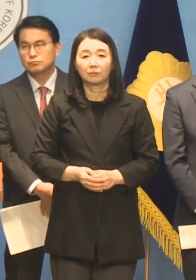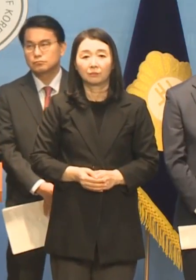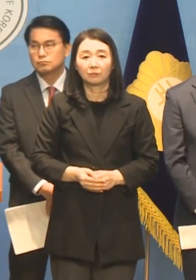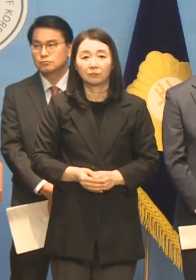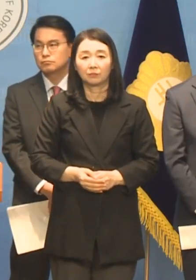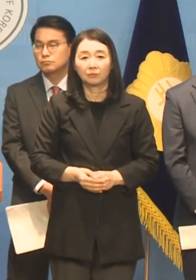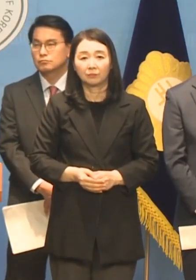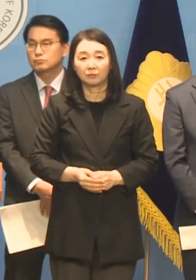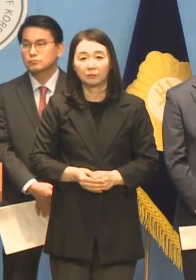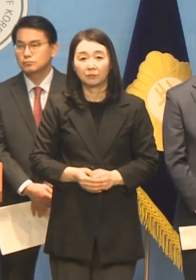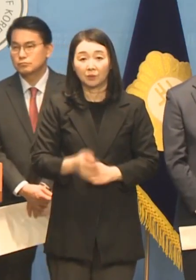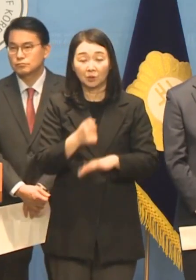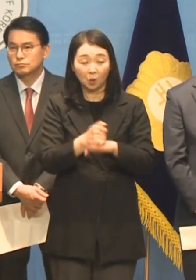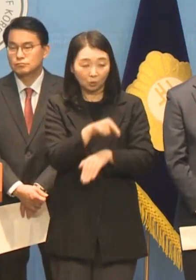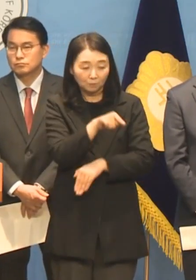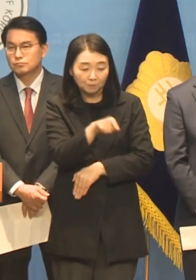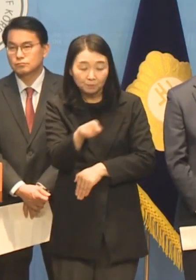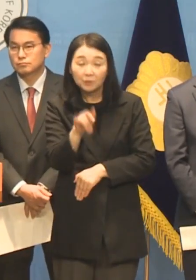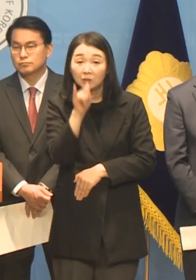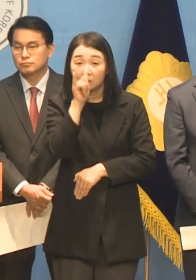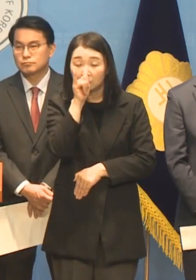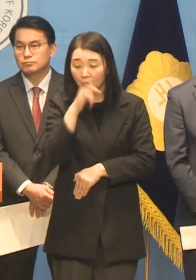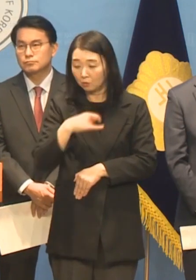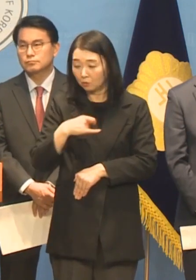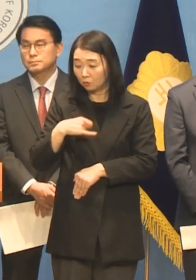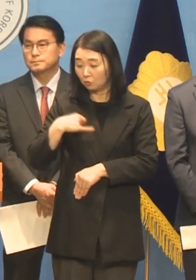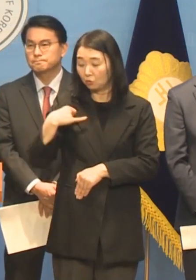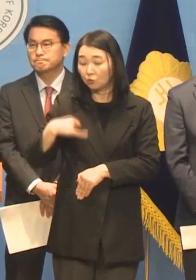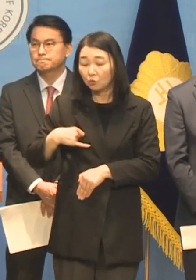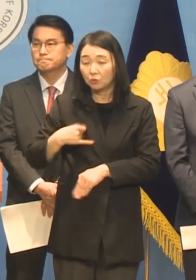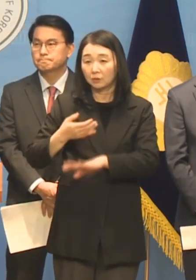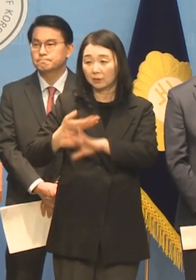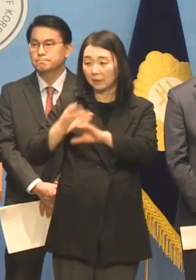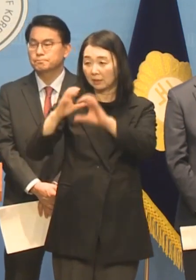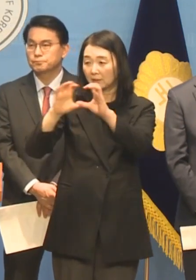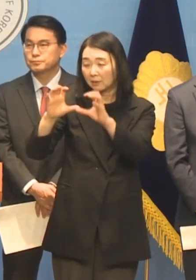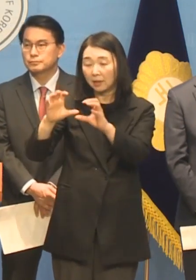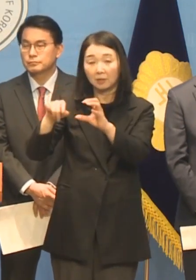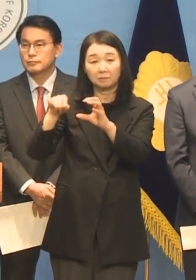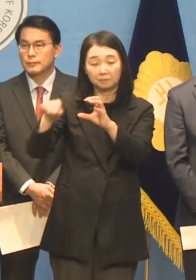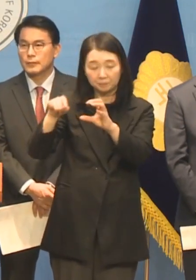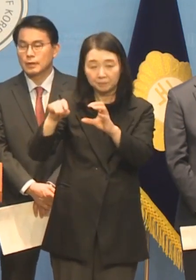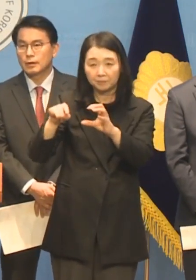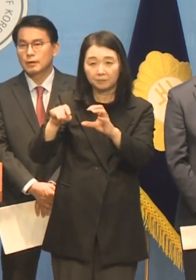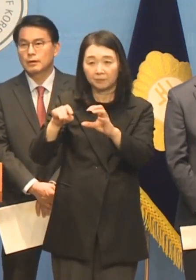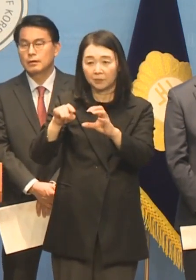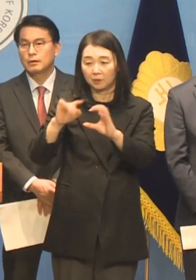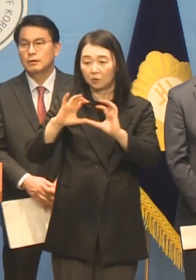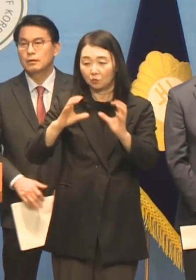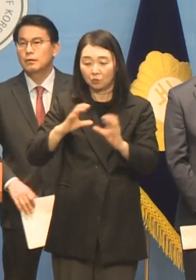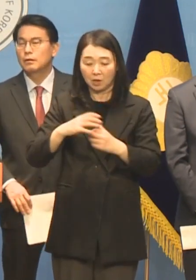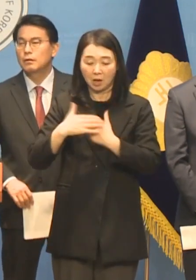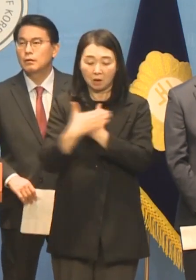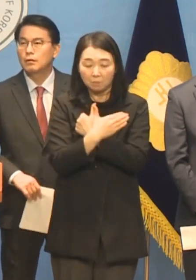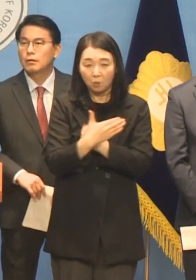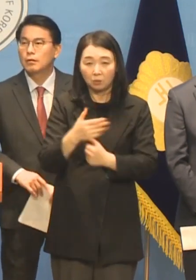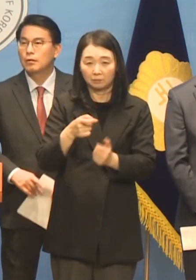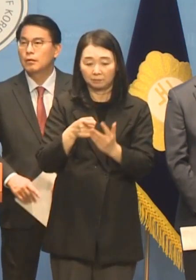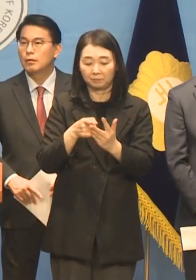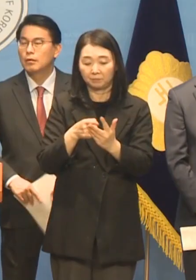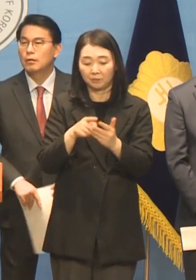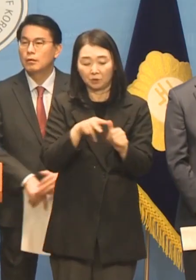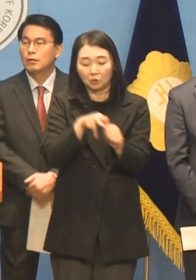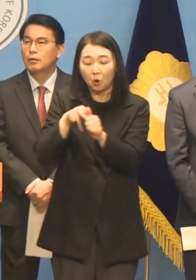이런 점들이 중국 등 제3국으로의 국가안보기밀, 첨단기술 유출을 가장